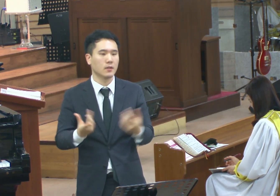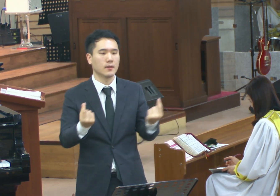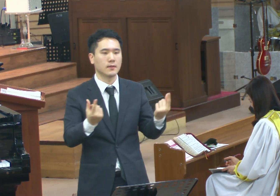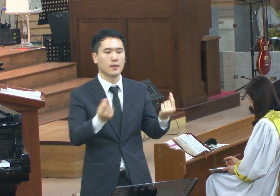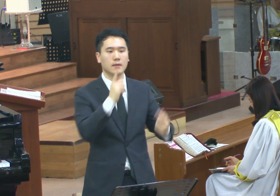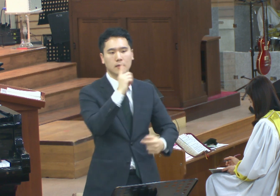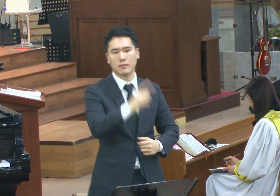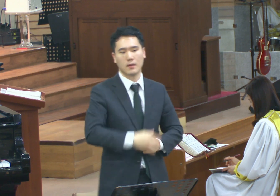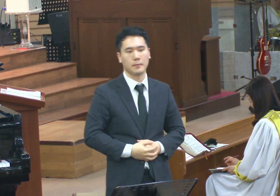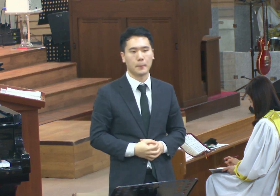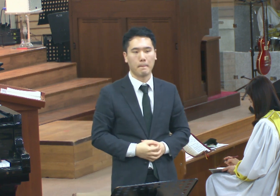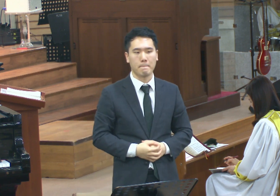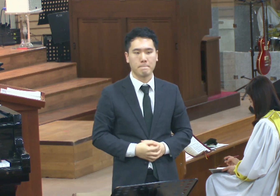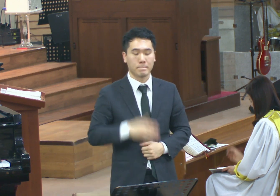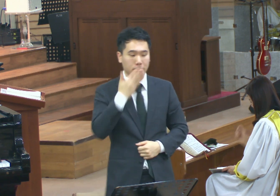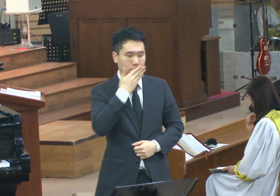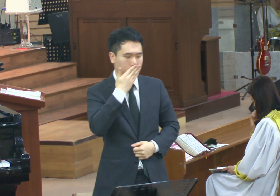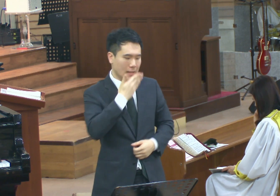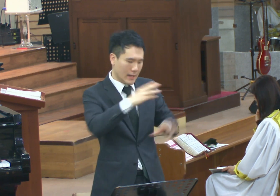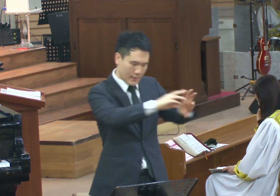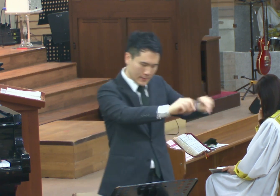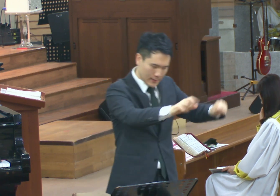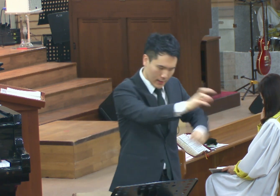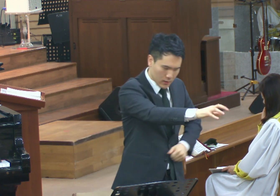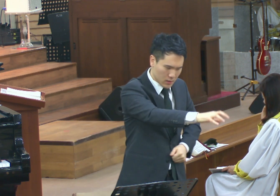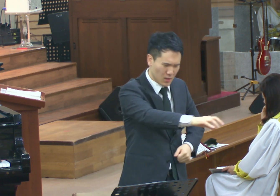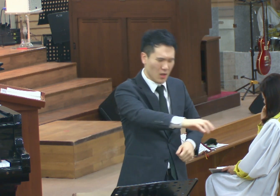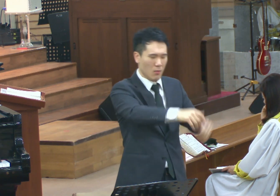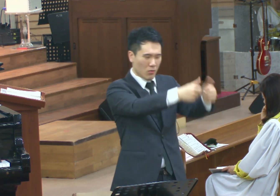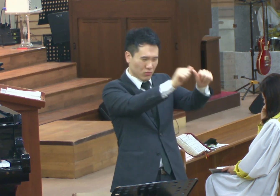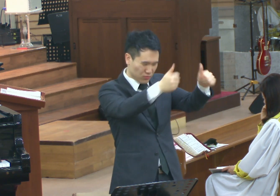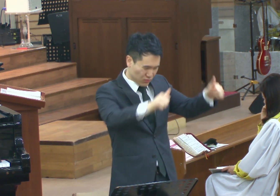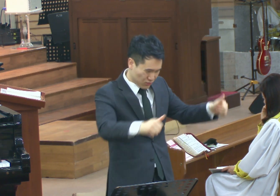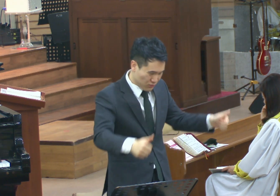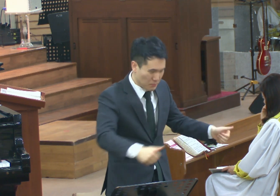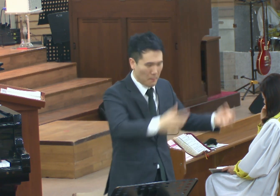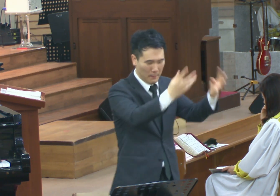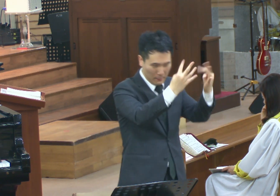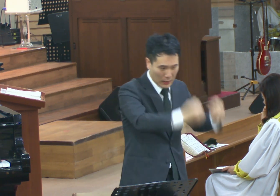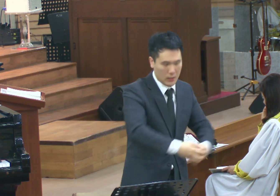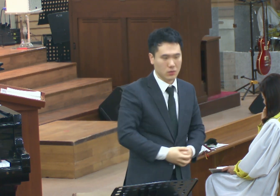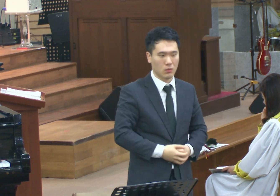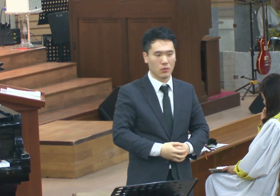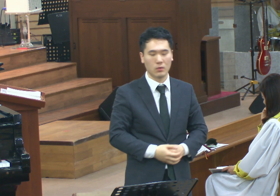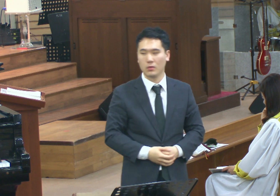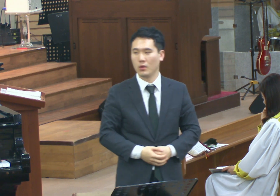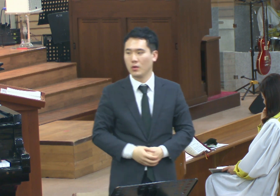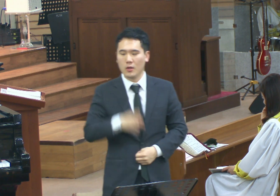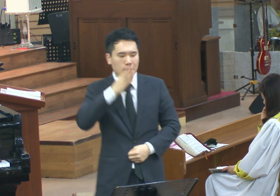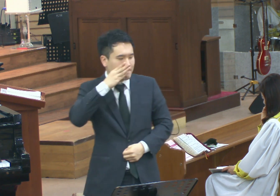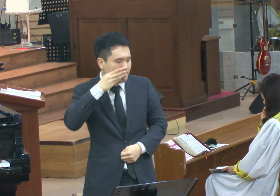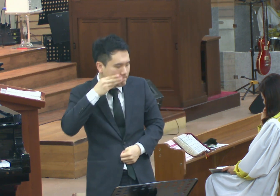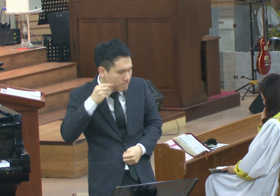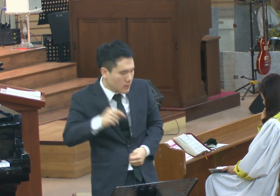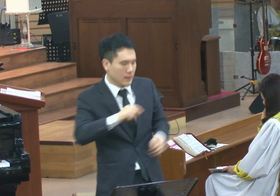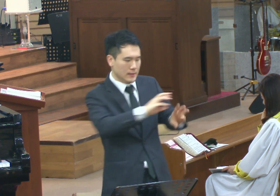신들이 있었죠. 젖과 꿀이 흐르는 이 풍요로운 사회 속에 들어와서 하나님만 섬기는 게 어려워요.